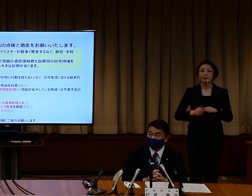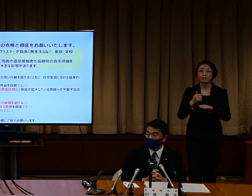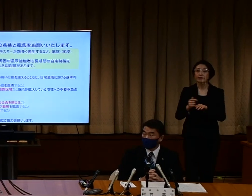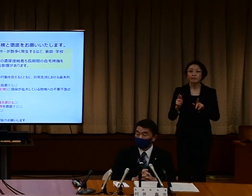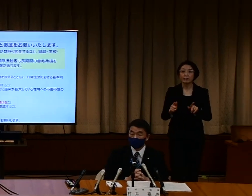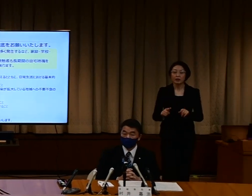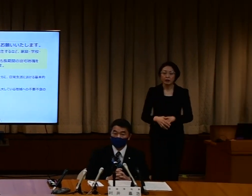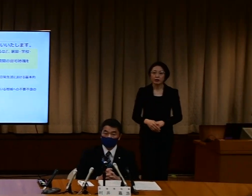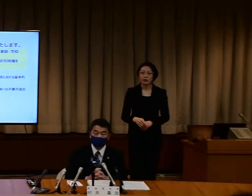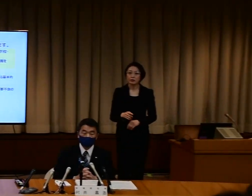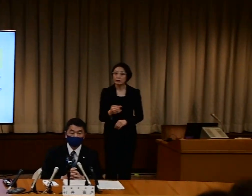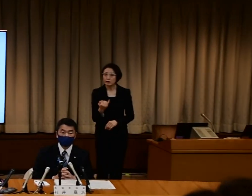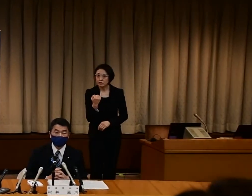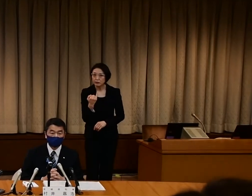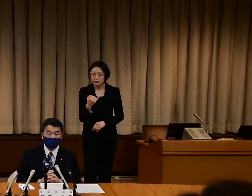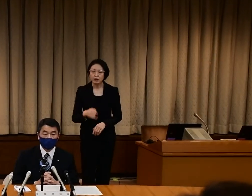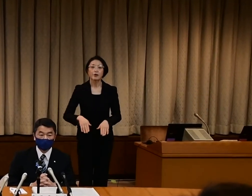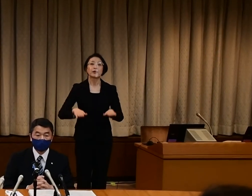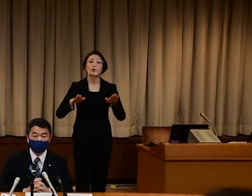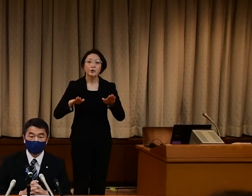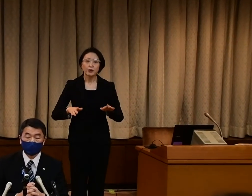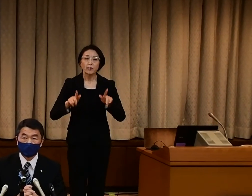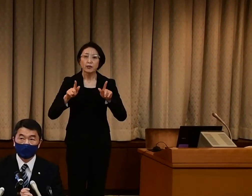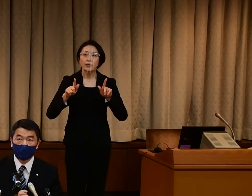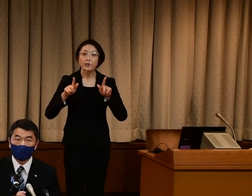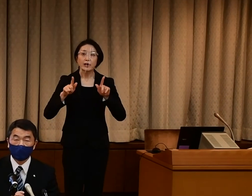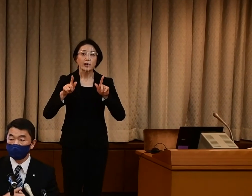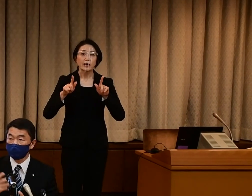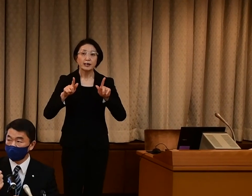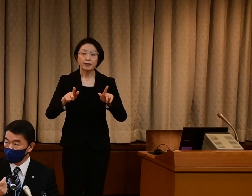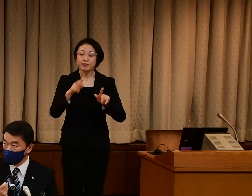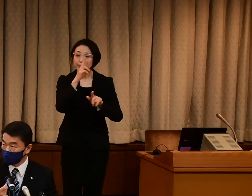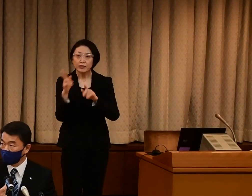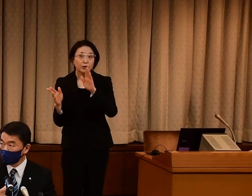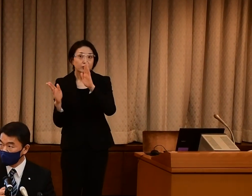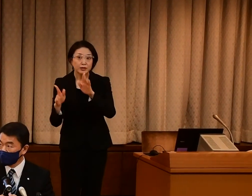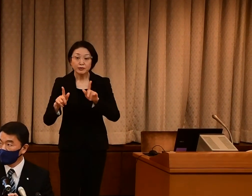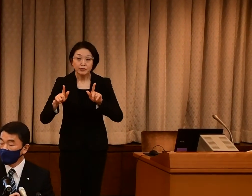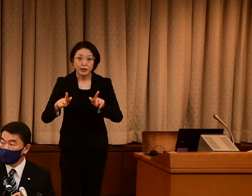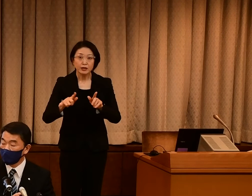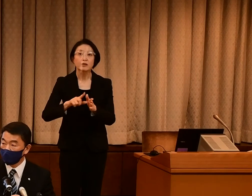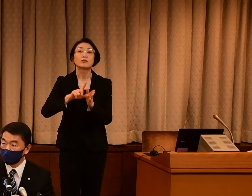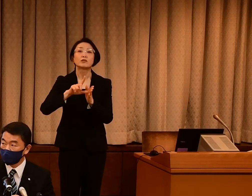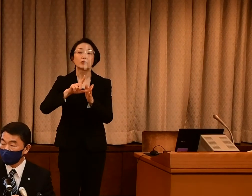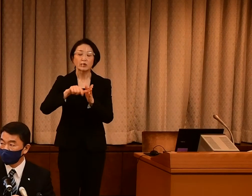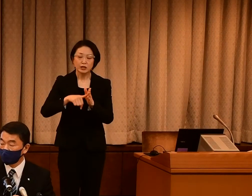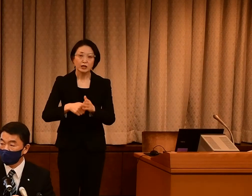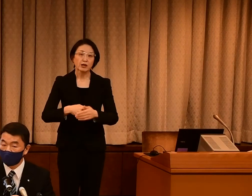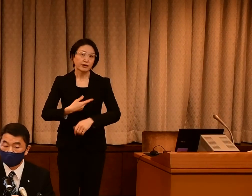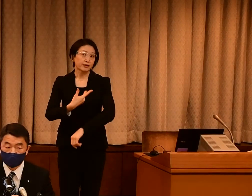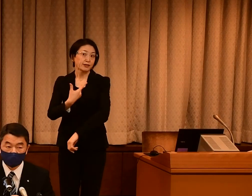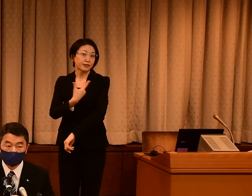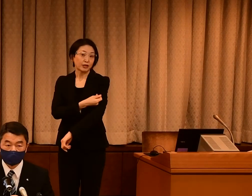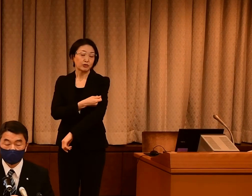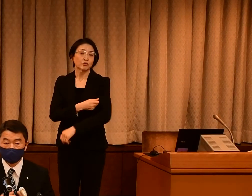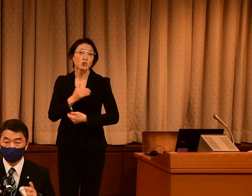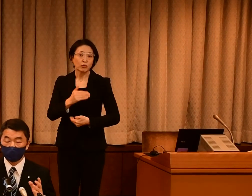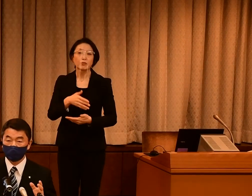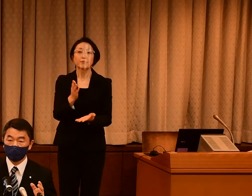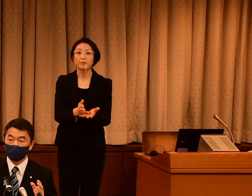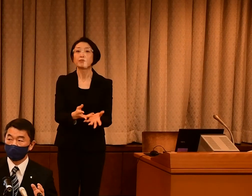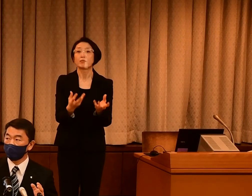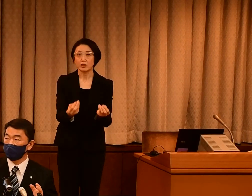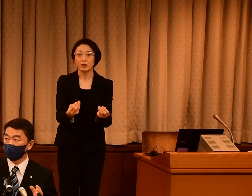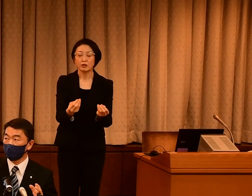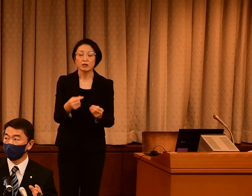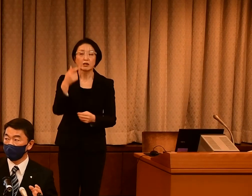ですか。今日記者会見でですね、私ワクチンの接種についてですね、仙台市さんが、8ヶ月をベ